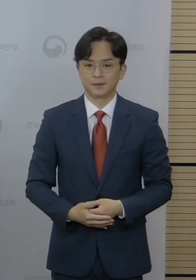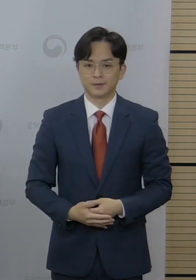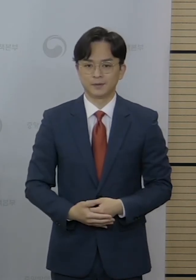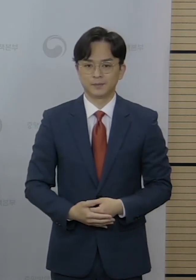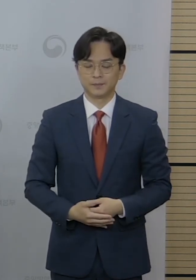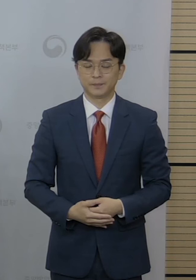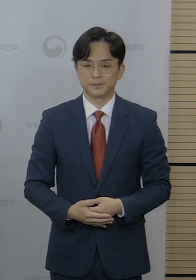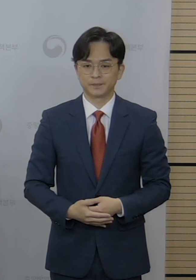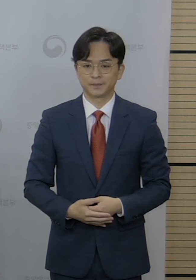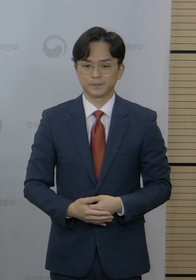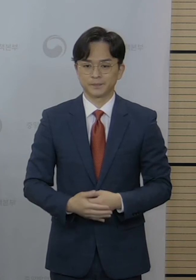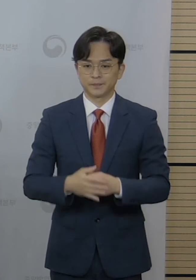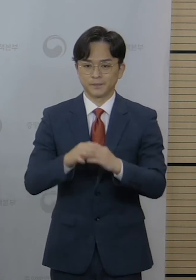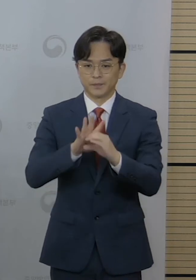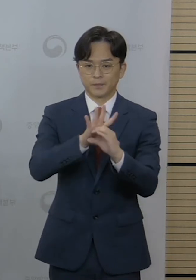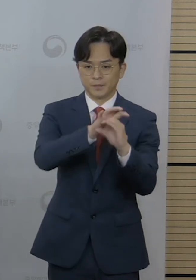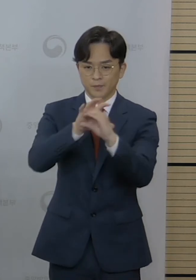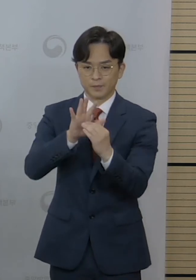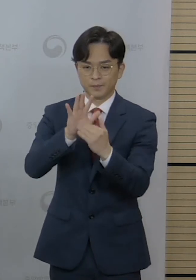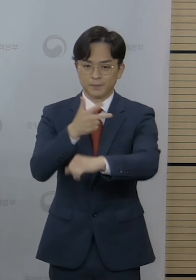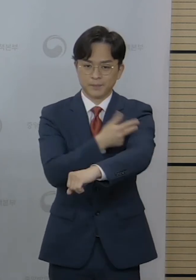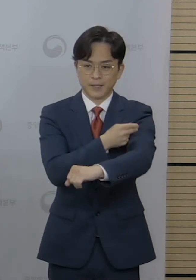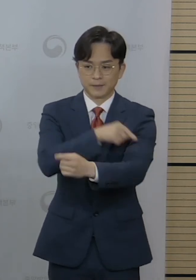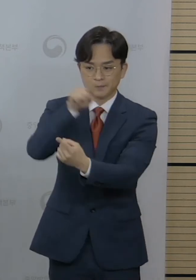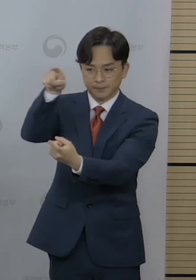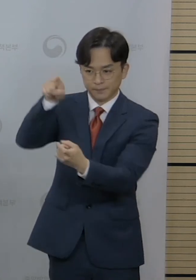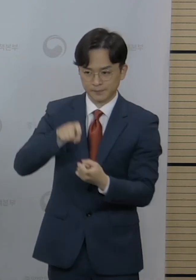다음은 백신 공급 상황에 대해 말씀드리겠습니다